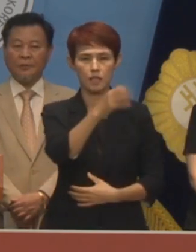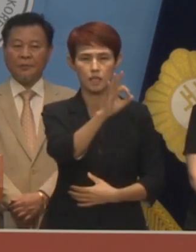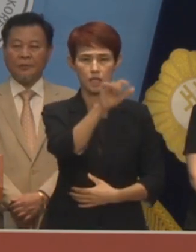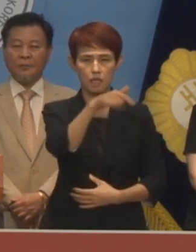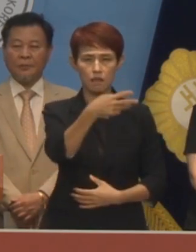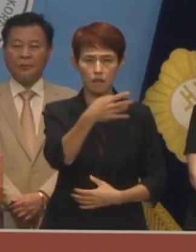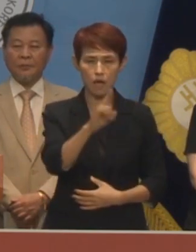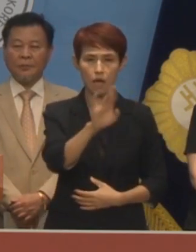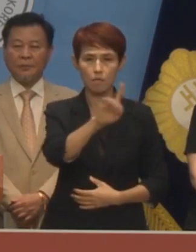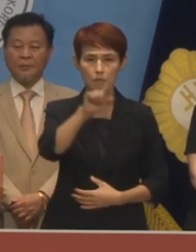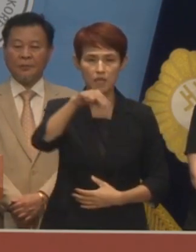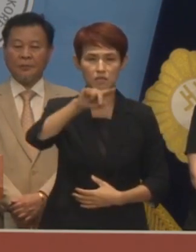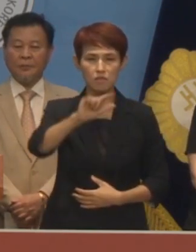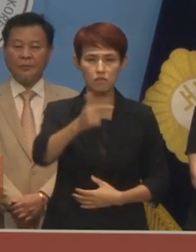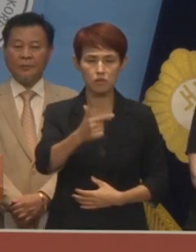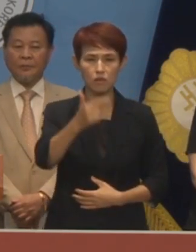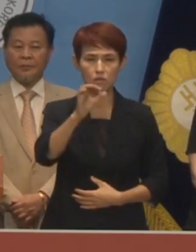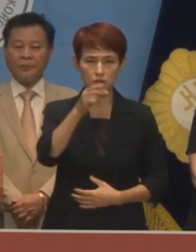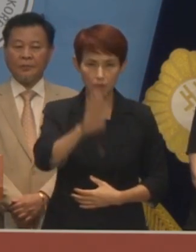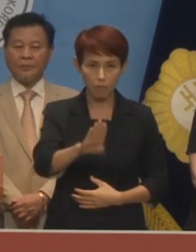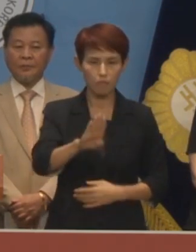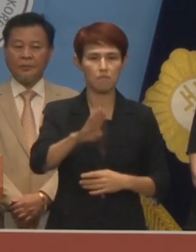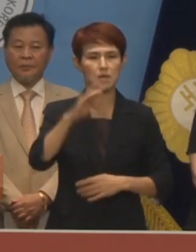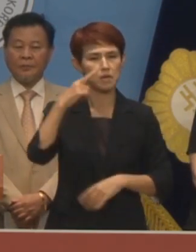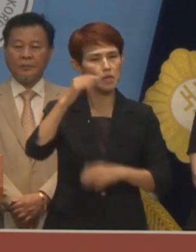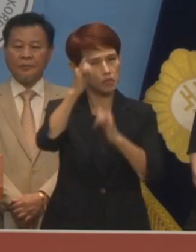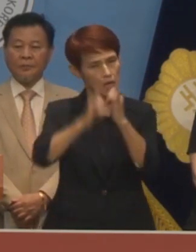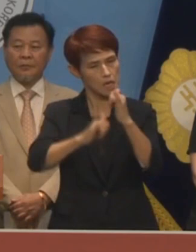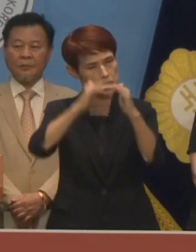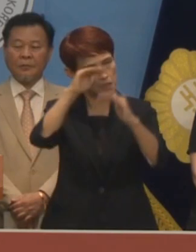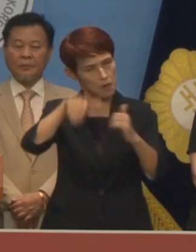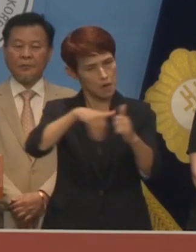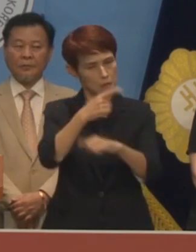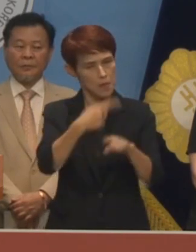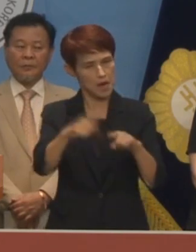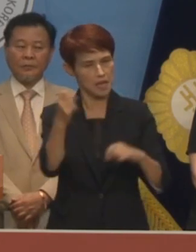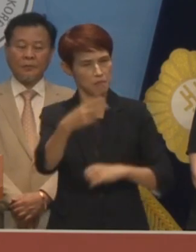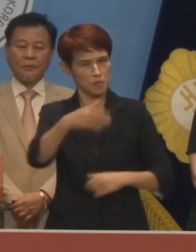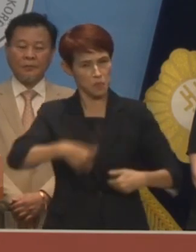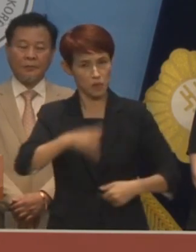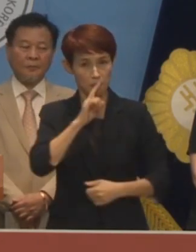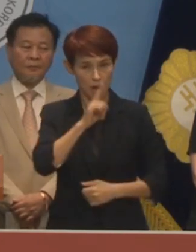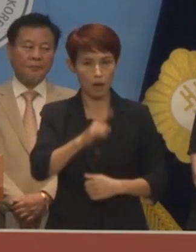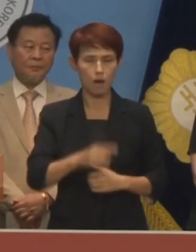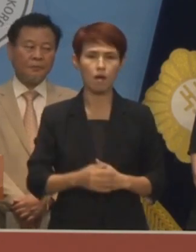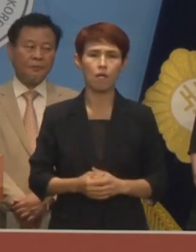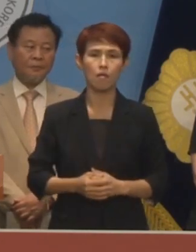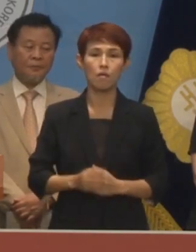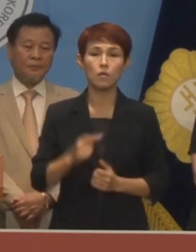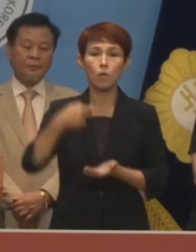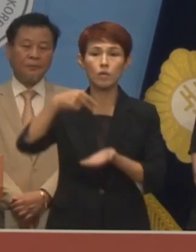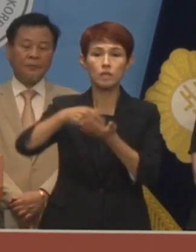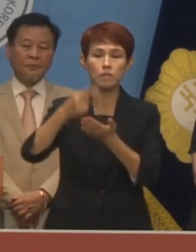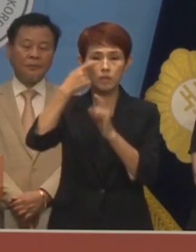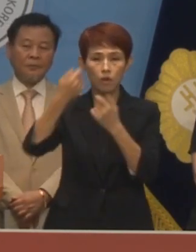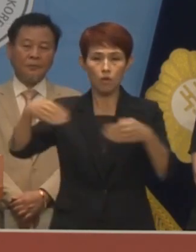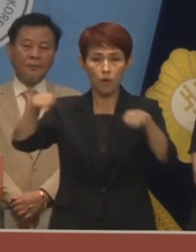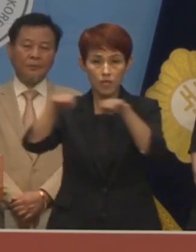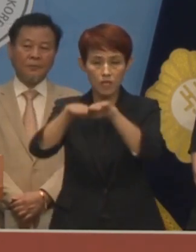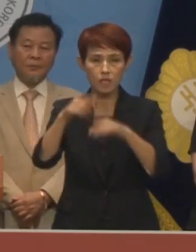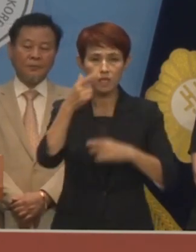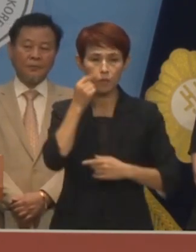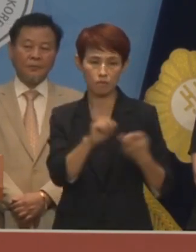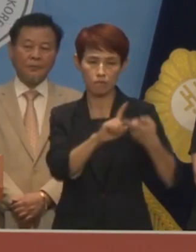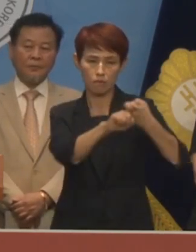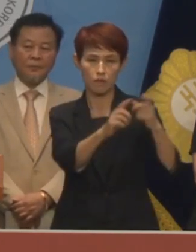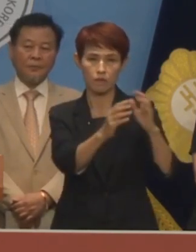대한 역사평가를 다시 해야 한다고 말했다니 그는 독립기념관이 친일파들을 재평가하여 명예회복을 시키는